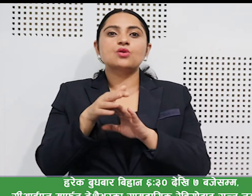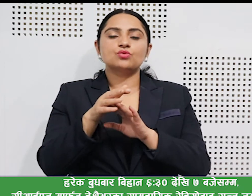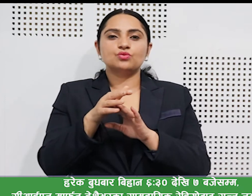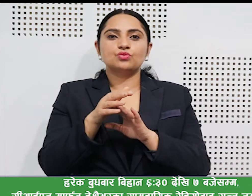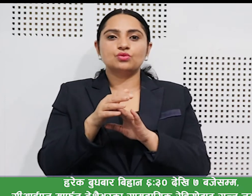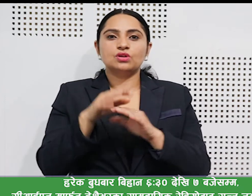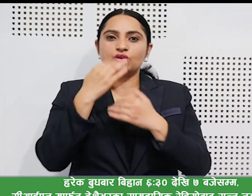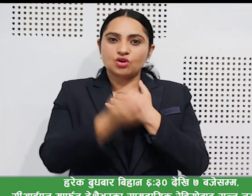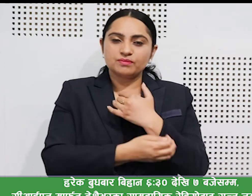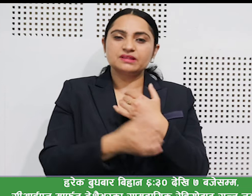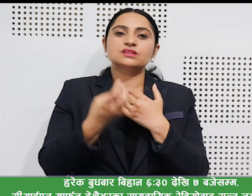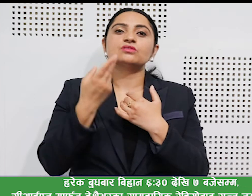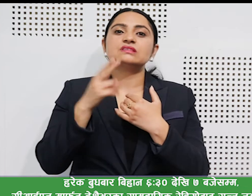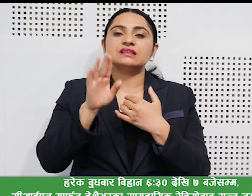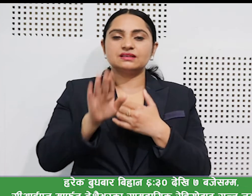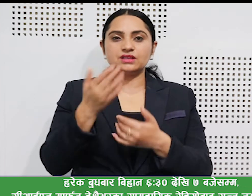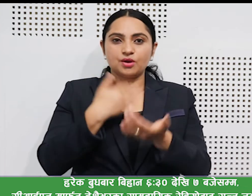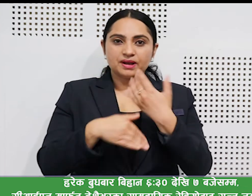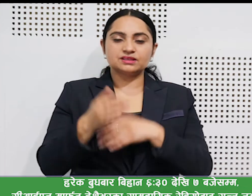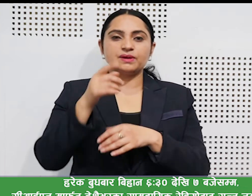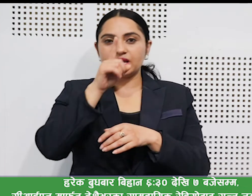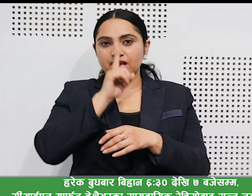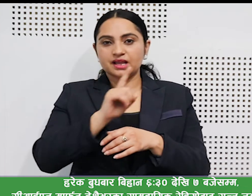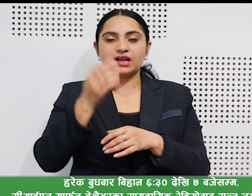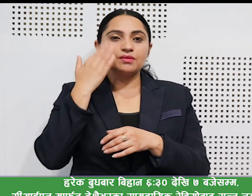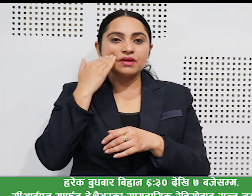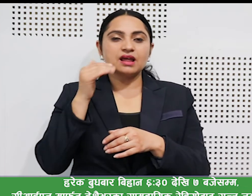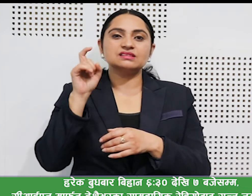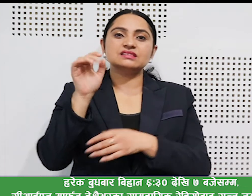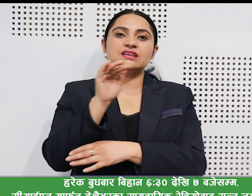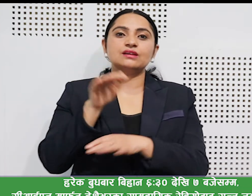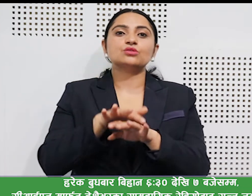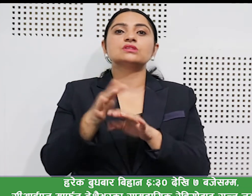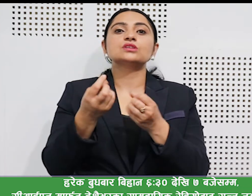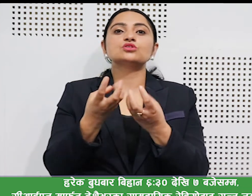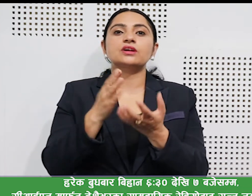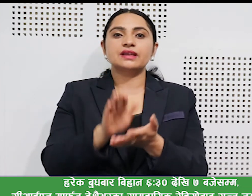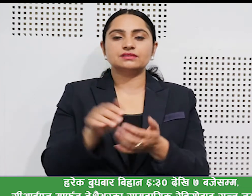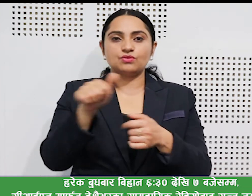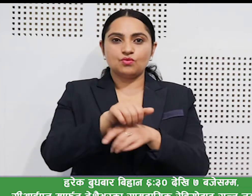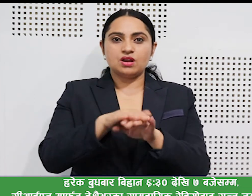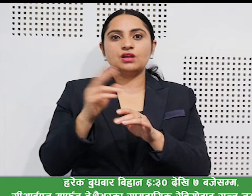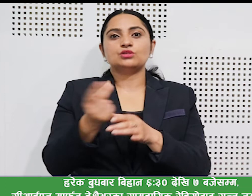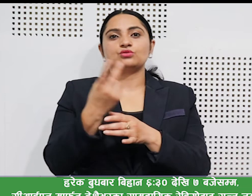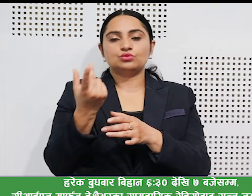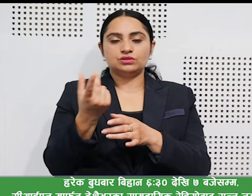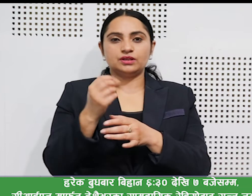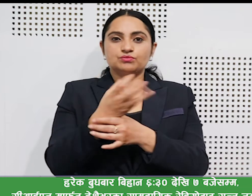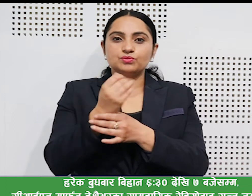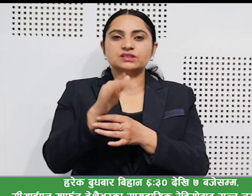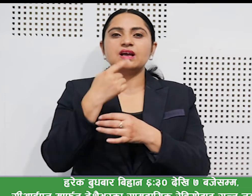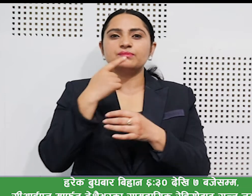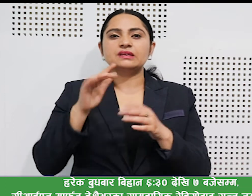जस्तै गर्भवती, अपाङ्गता भएका, एकल अनि ज्येष्ठ नागरिकहरू कतिको संख्या हुनुहुन्छ, उहाँहरूलाई चाहिँ तत्काल विपद आइलाग्यो भने